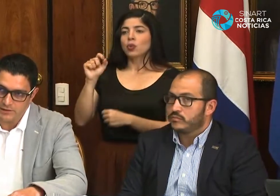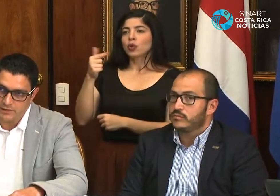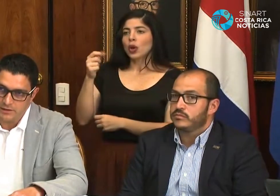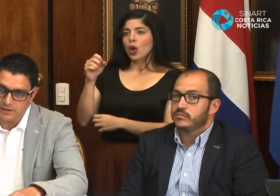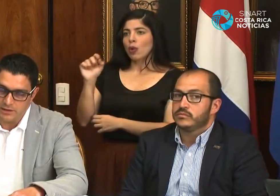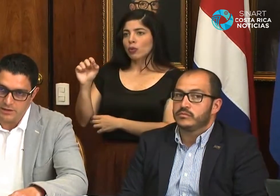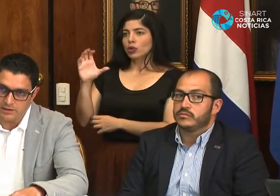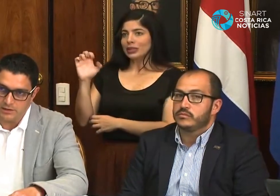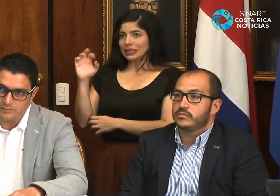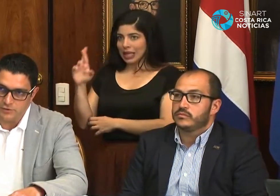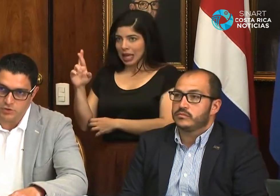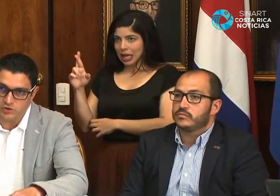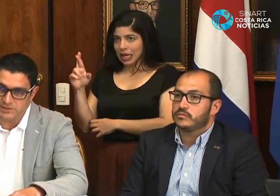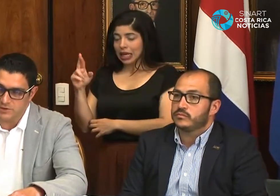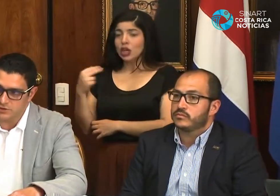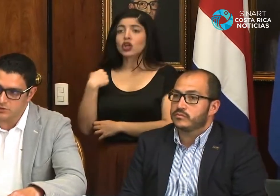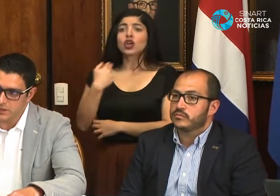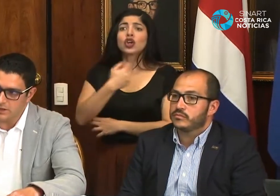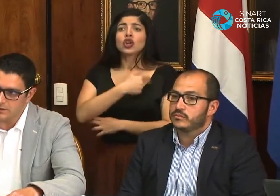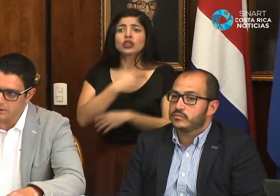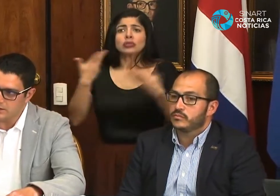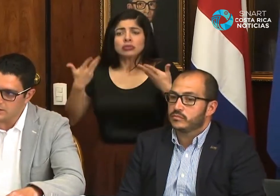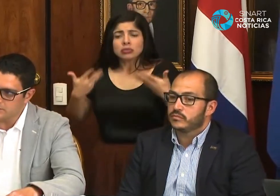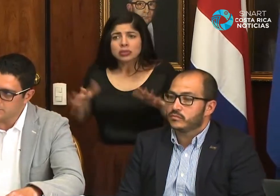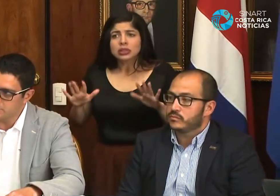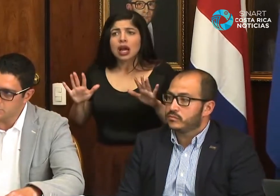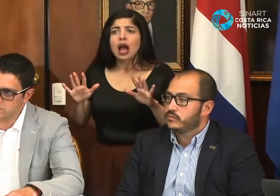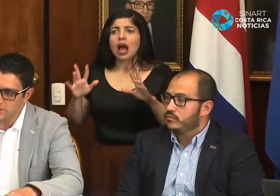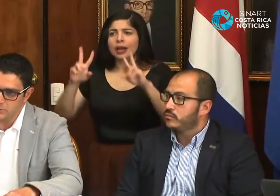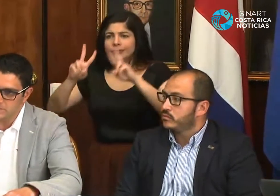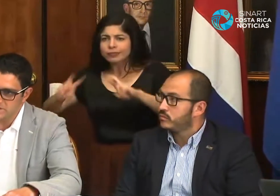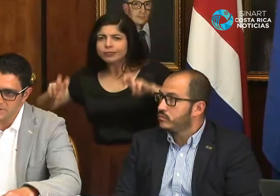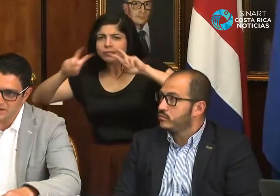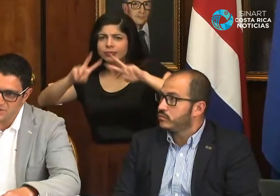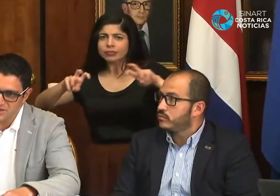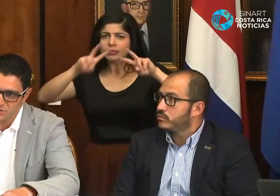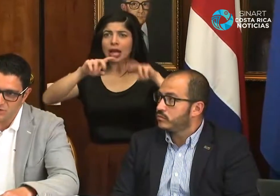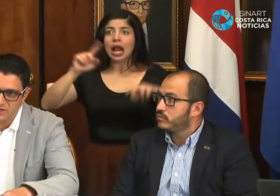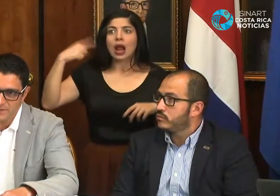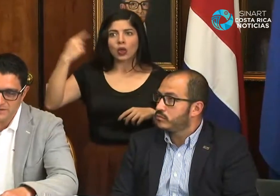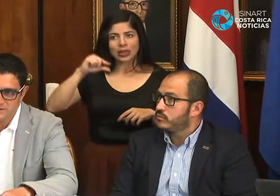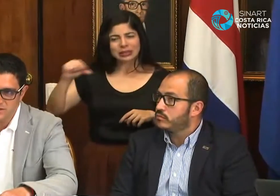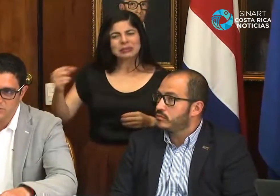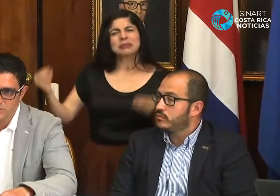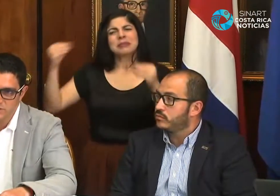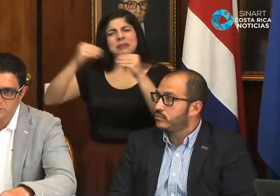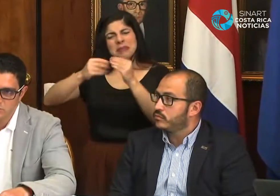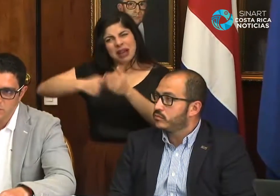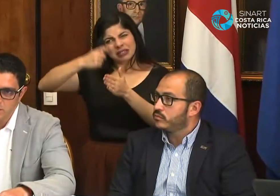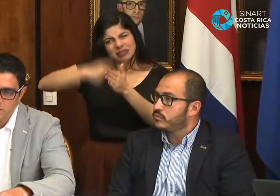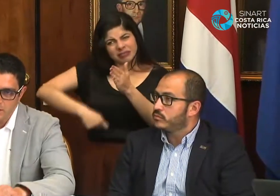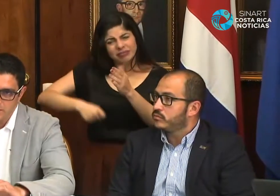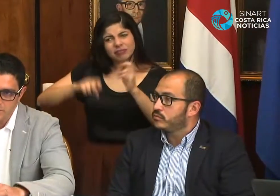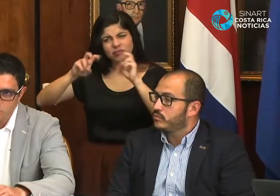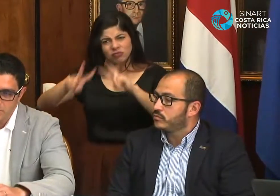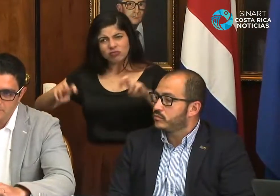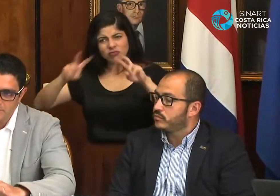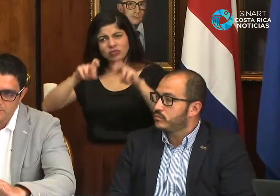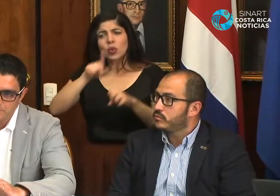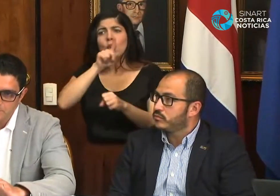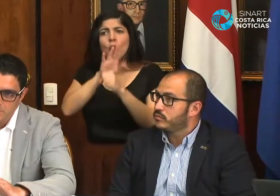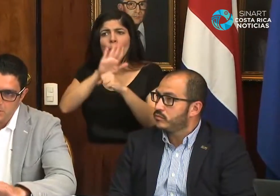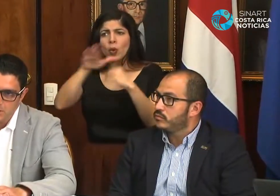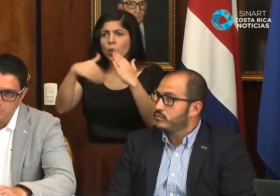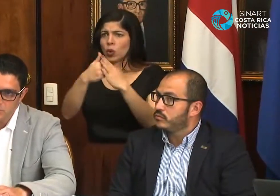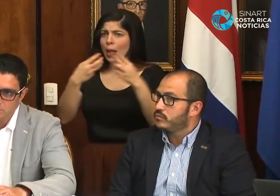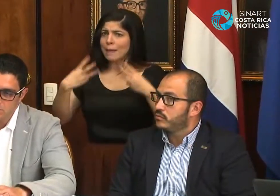dac.denuncias@misalud.go.cr, y nosotros estamos haciendo ya revisiones. La próxima semana vamos a ser todavía más estrictos en esto, en que se cumpla la